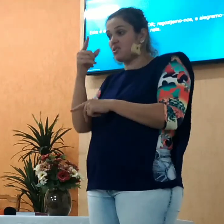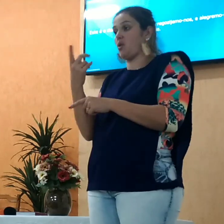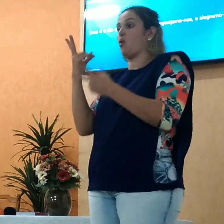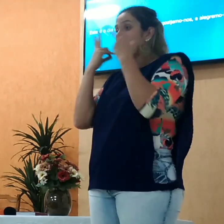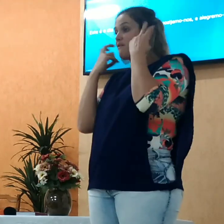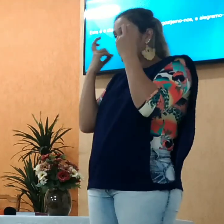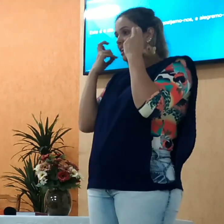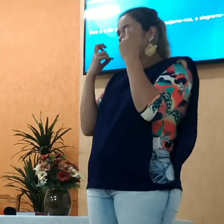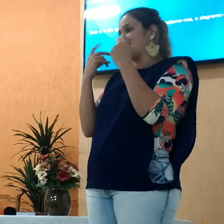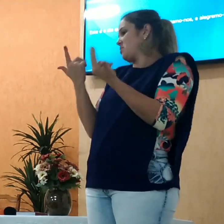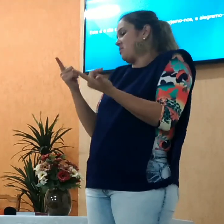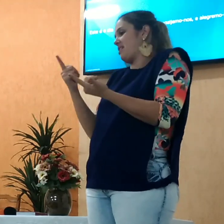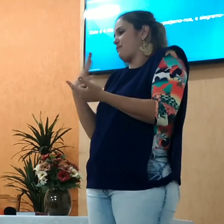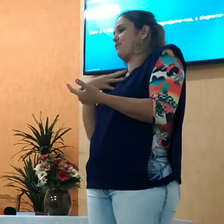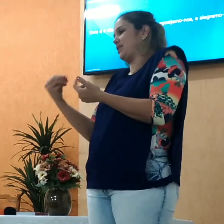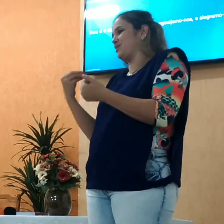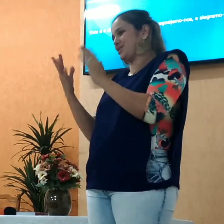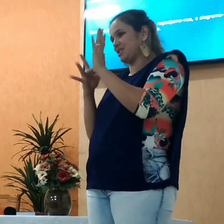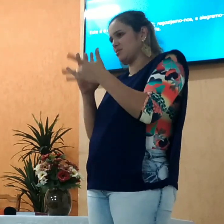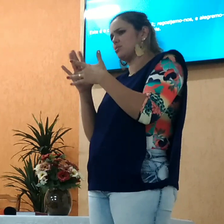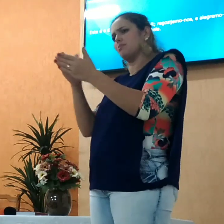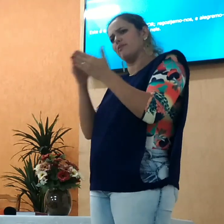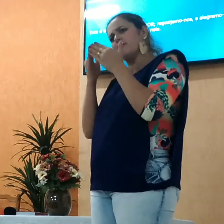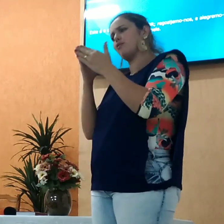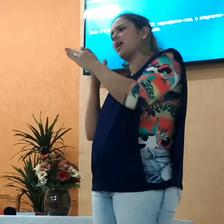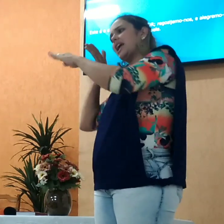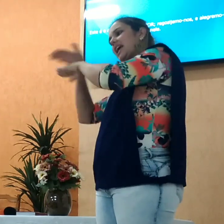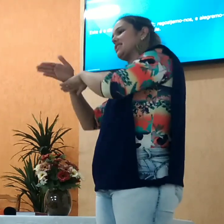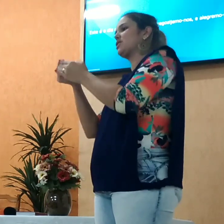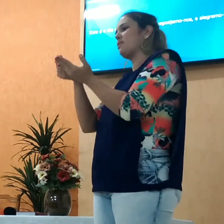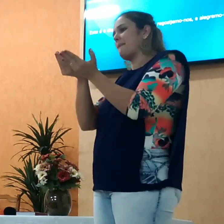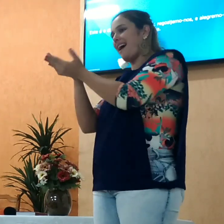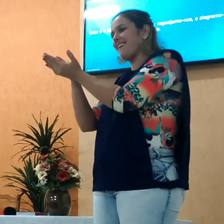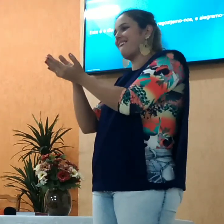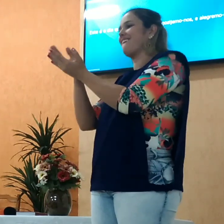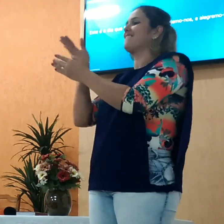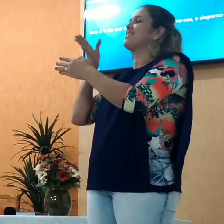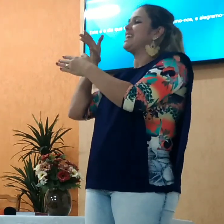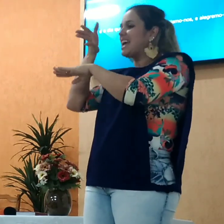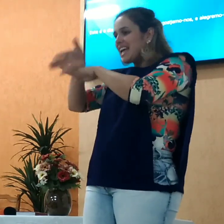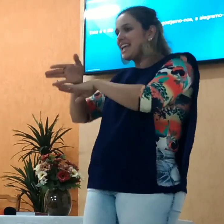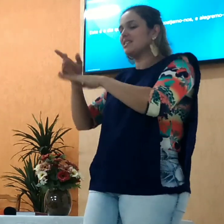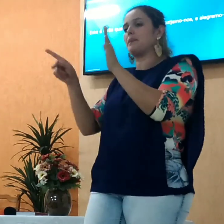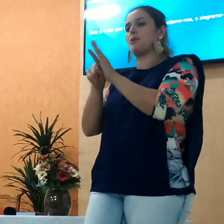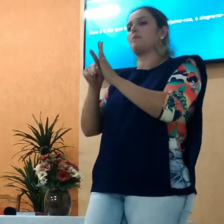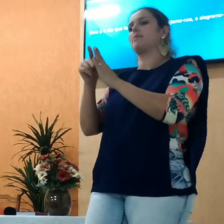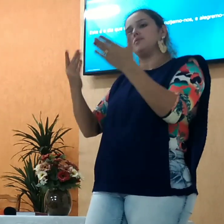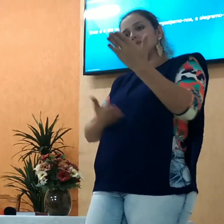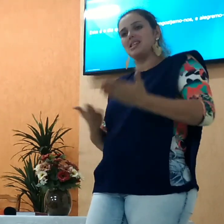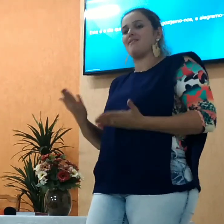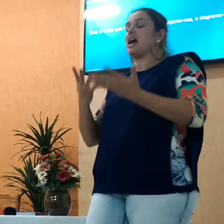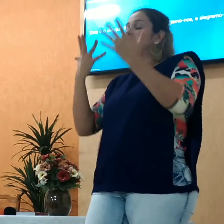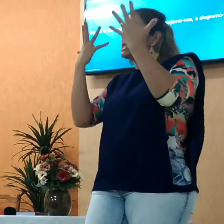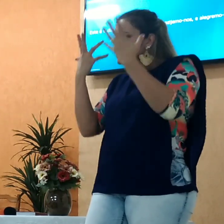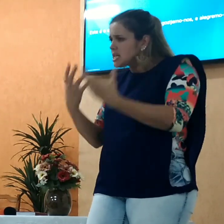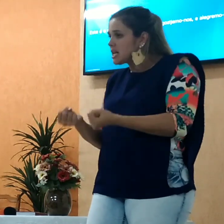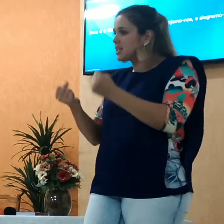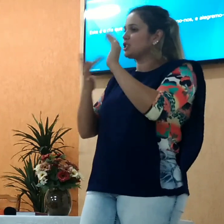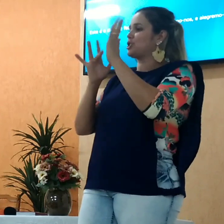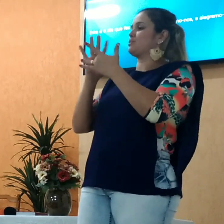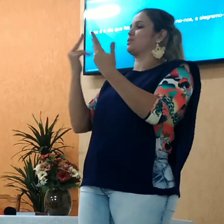Cristo, entra nesse pasto, entre nesse rebanho, aceita Jesus como seu Salvador, e você fará